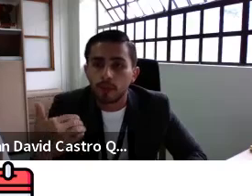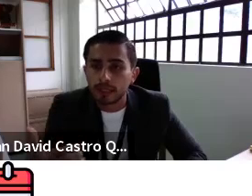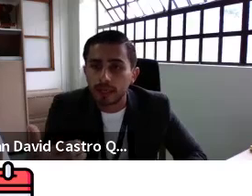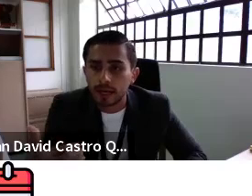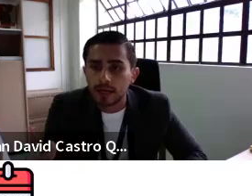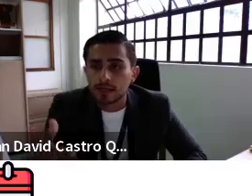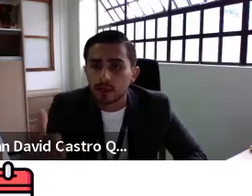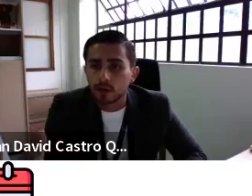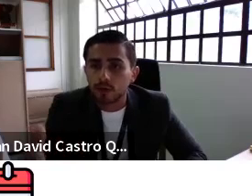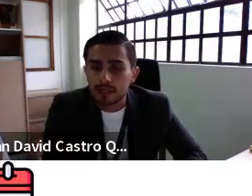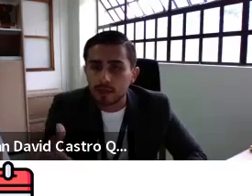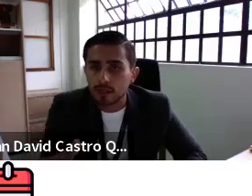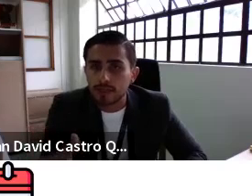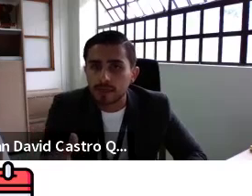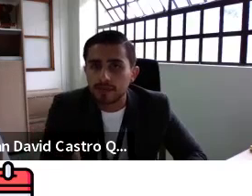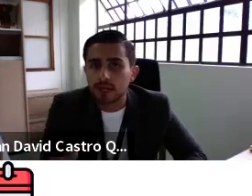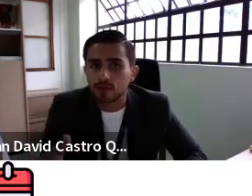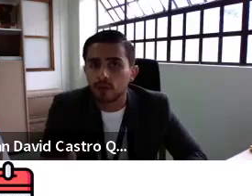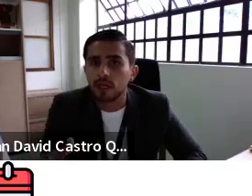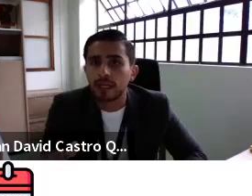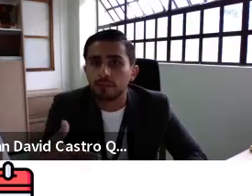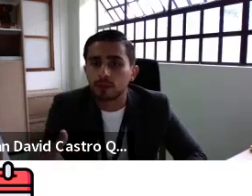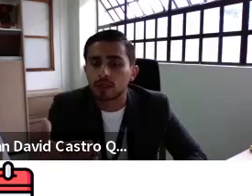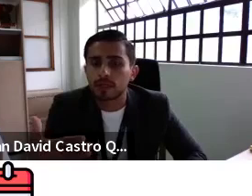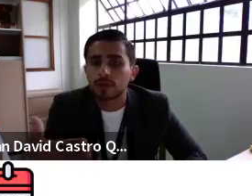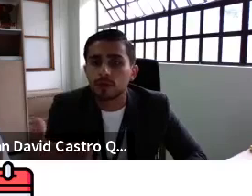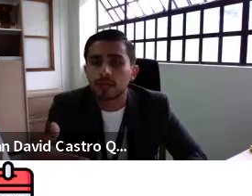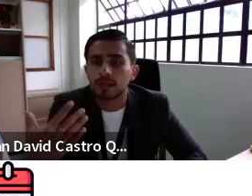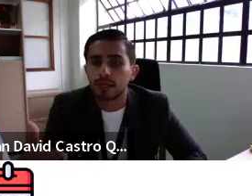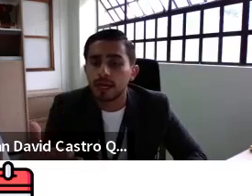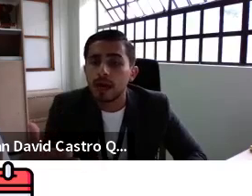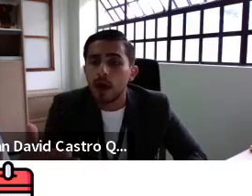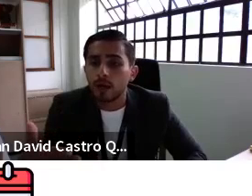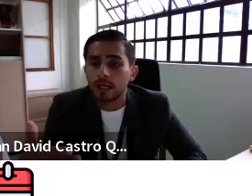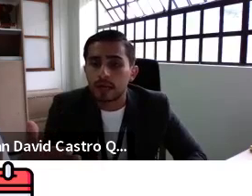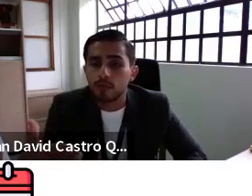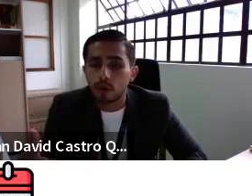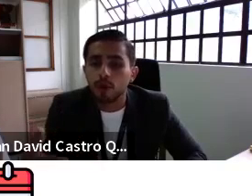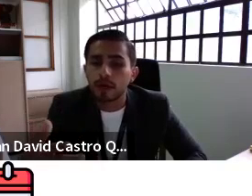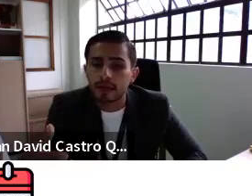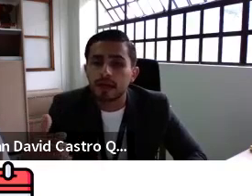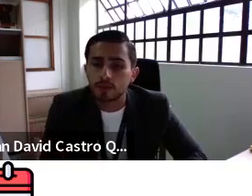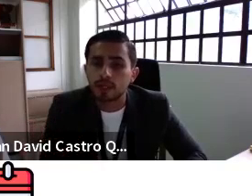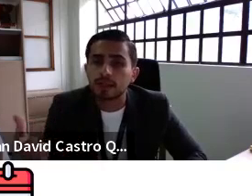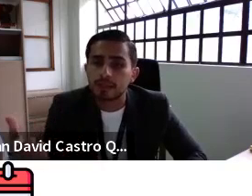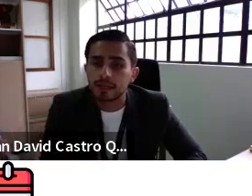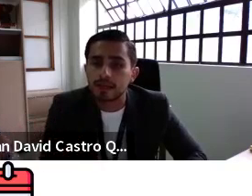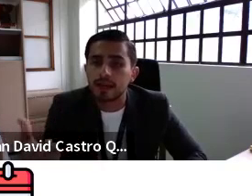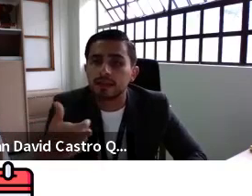política, sino de unas acciones específicas o unos lineamientos específicos que tendían a organizar un poco esa relación entre ciencia y